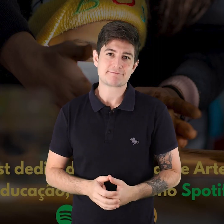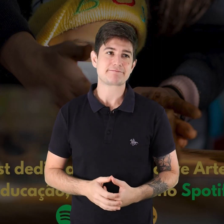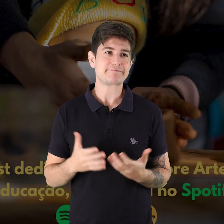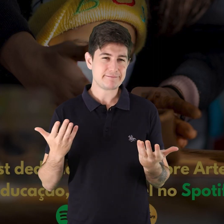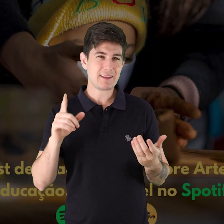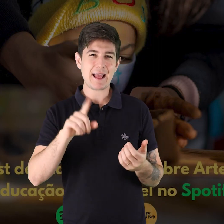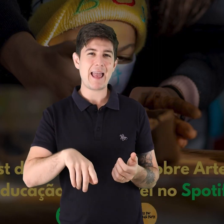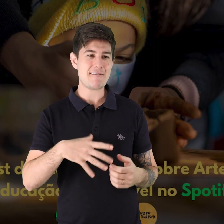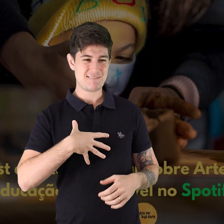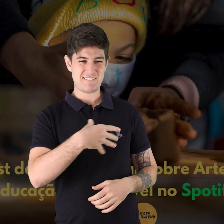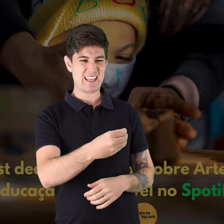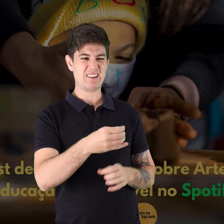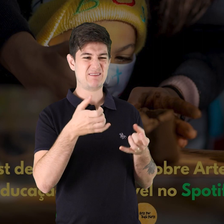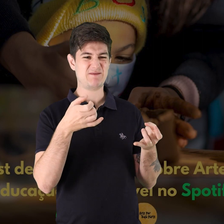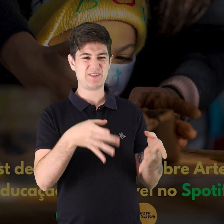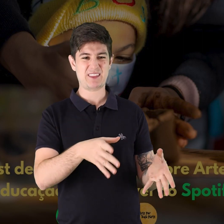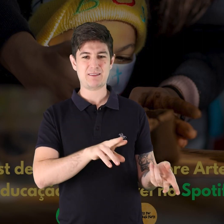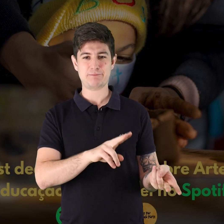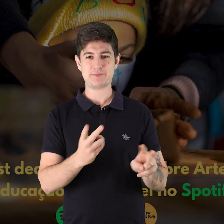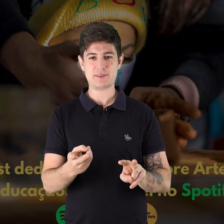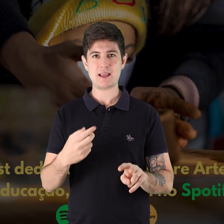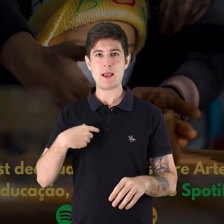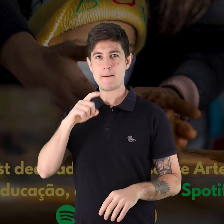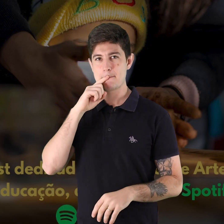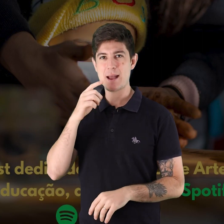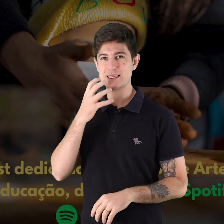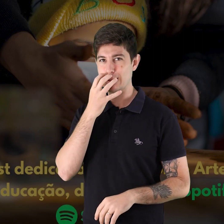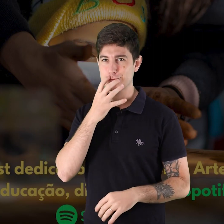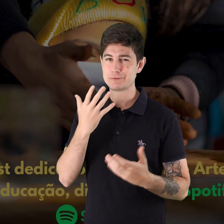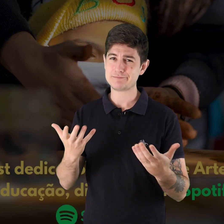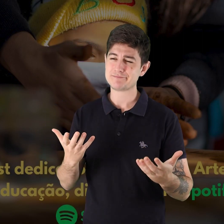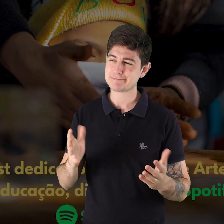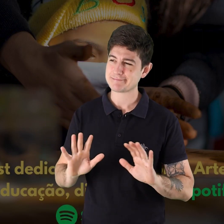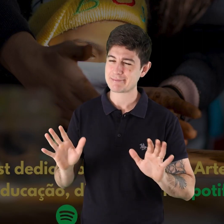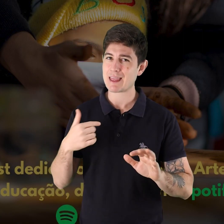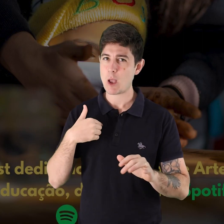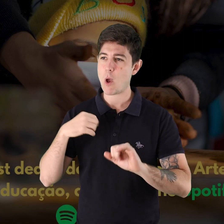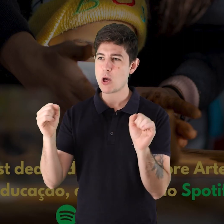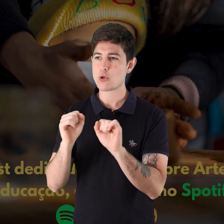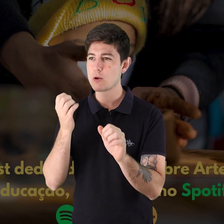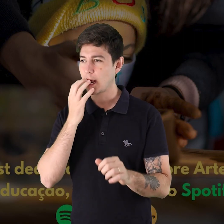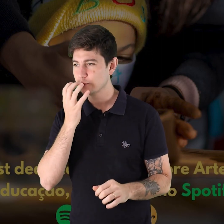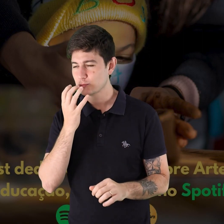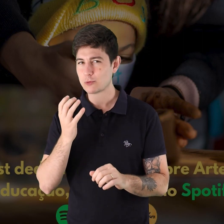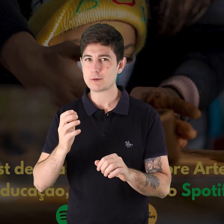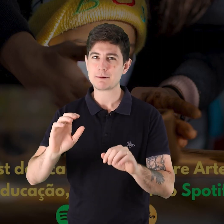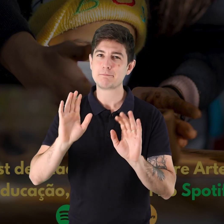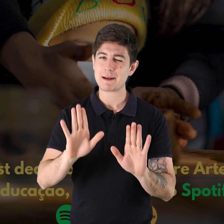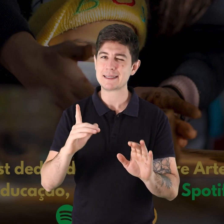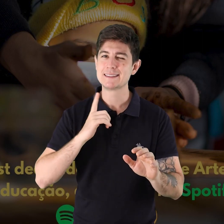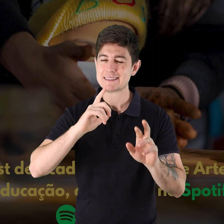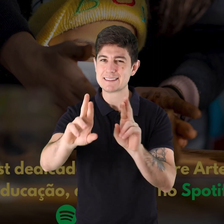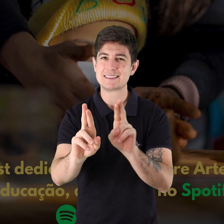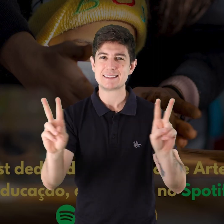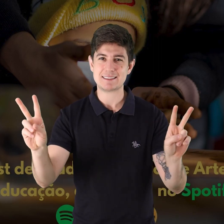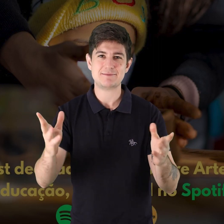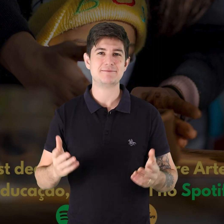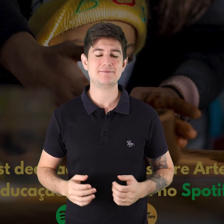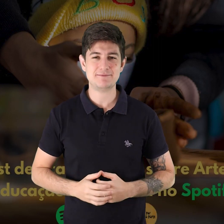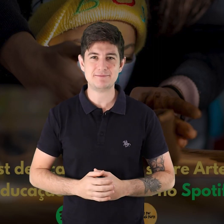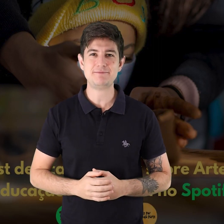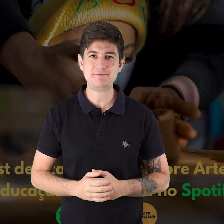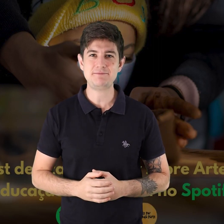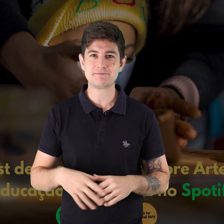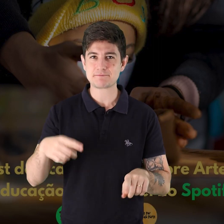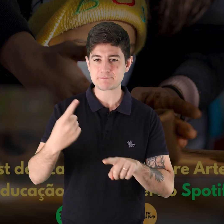do pet. Uma transição, né? Pai de pet, mãe de pet. Eu falo, eu sou uma pessoa que adoro cachorro, mas existe uma linha